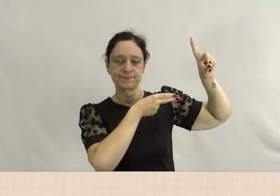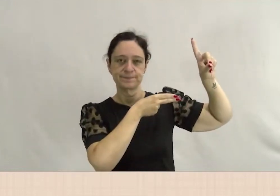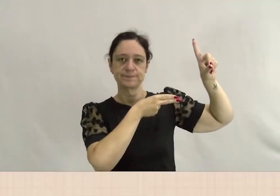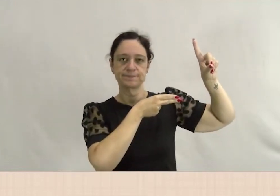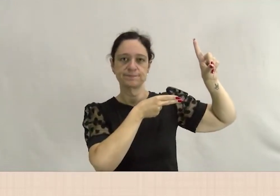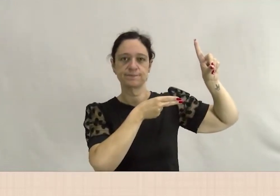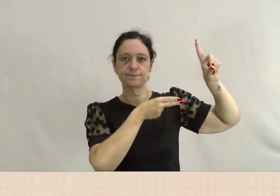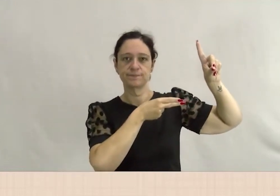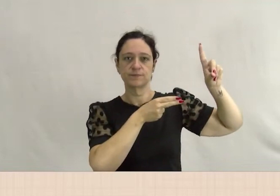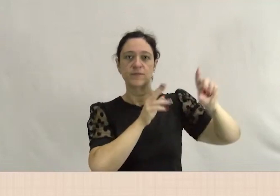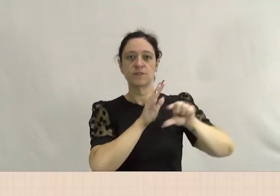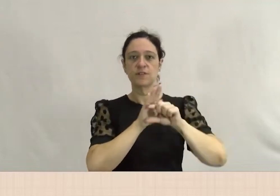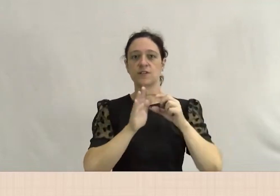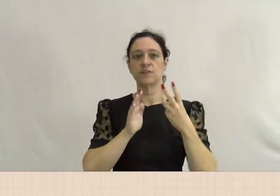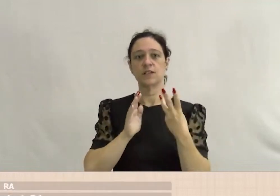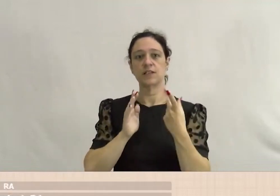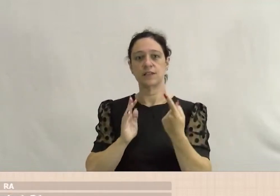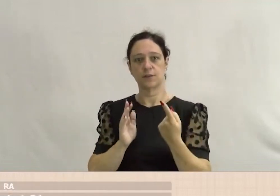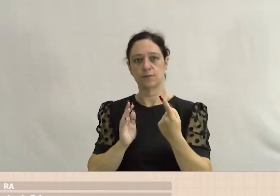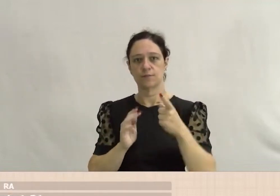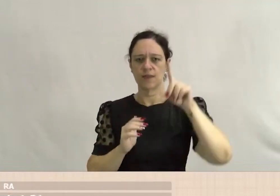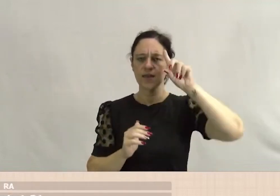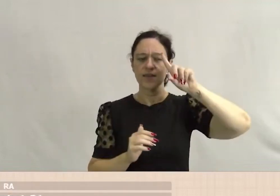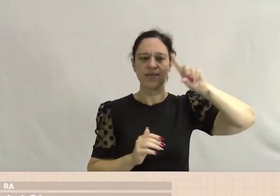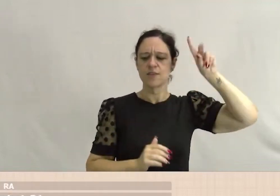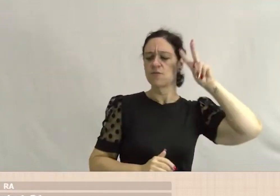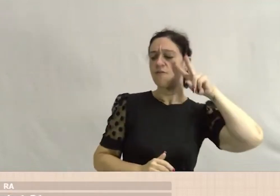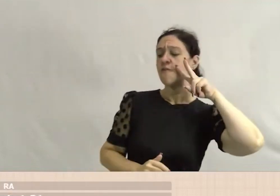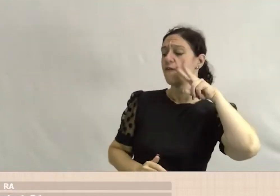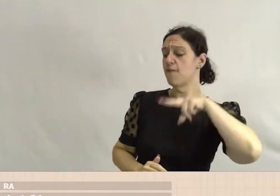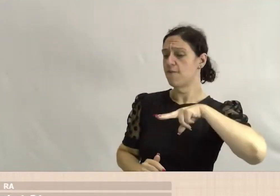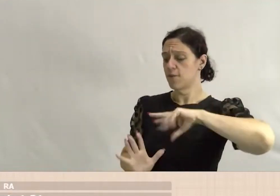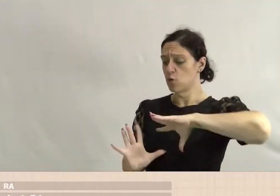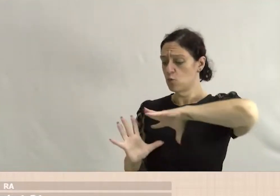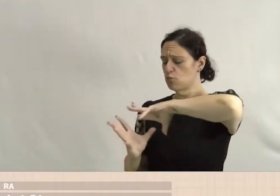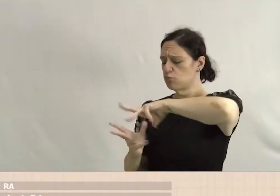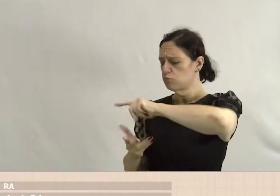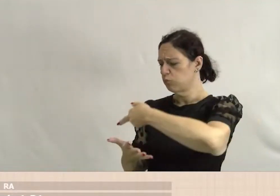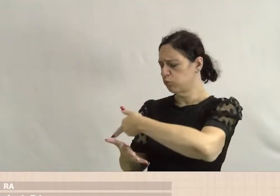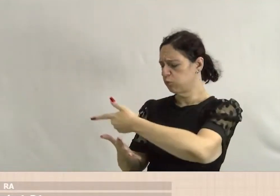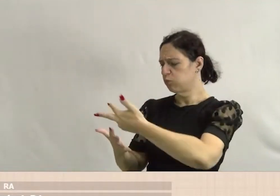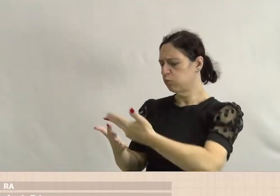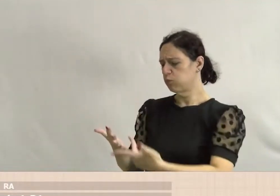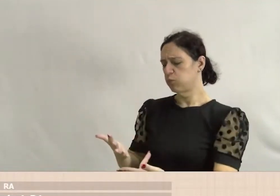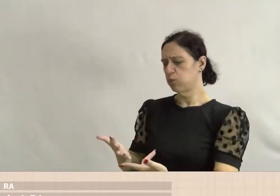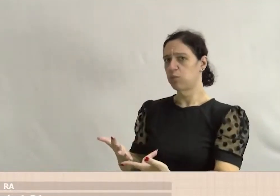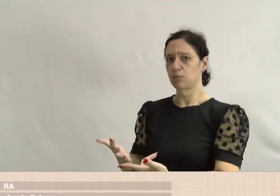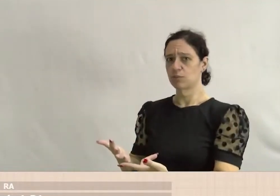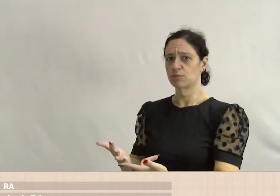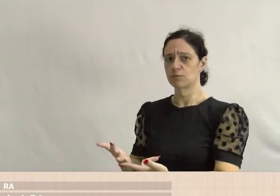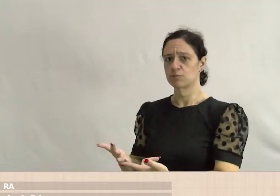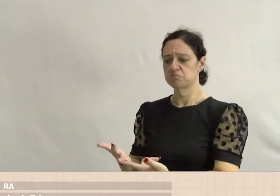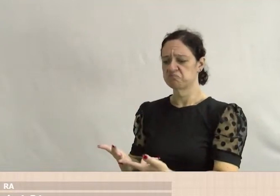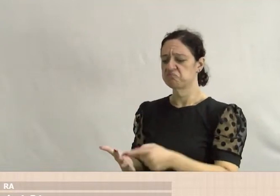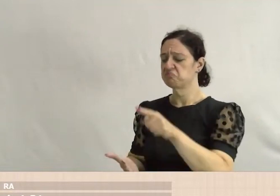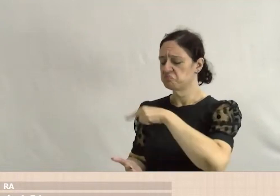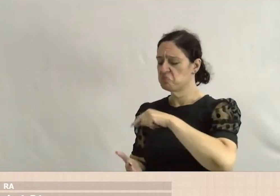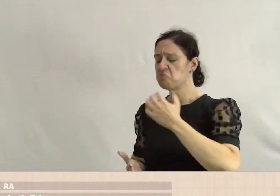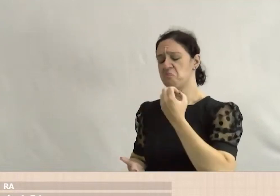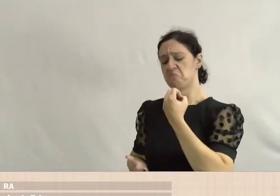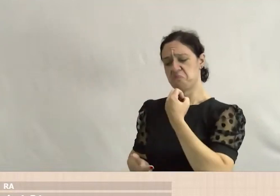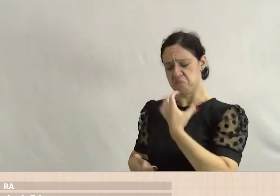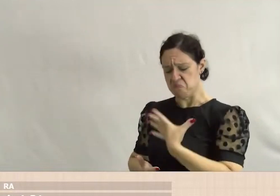e no versículo 31, viu Deus tudo quanto fizera, e eis que era